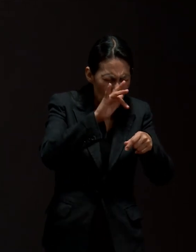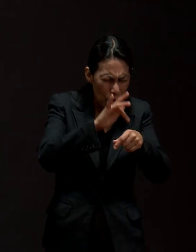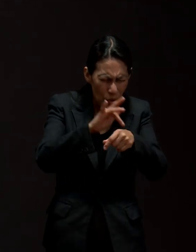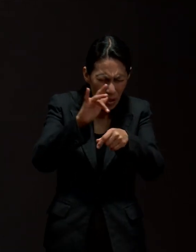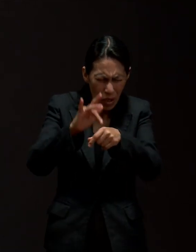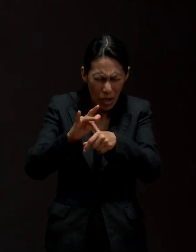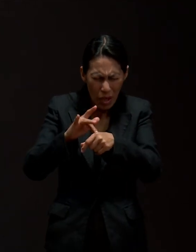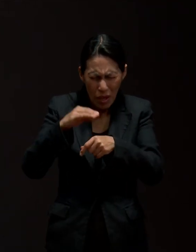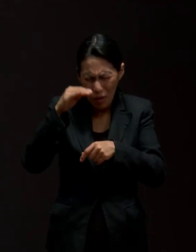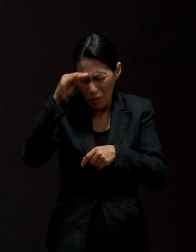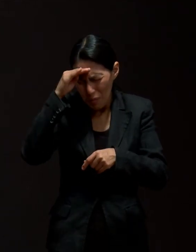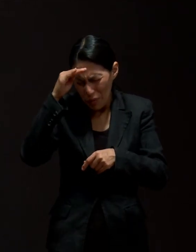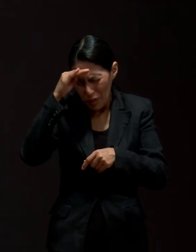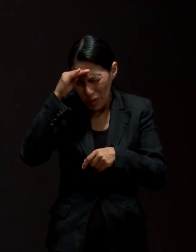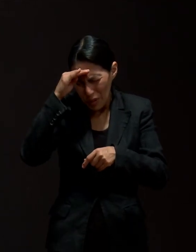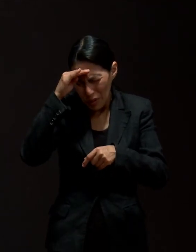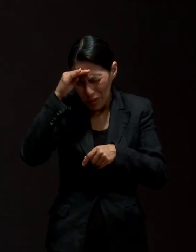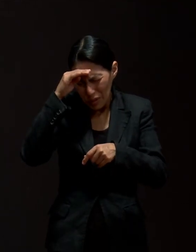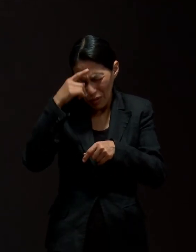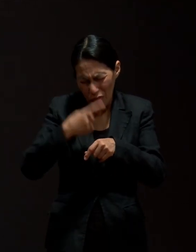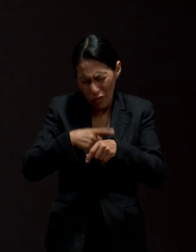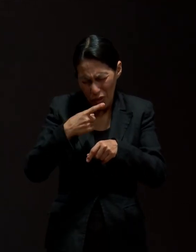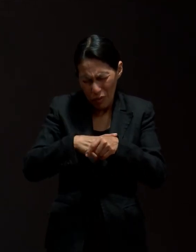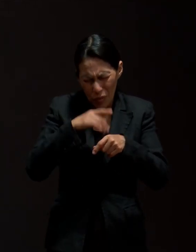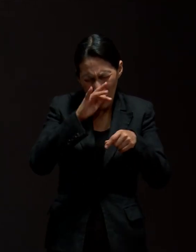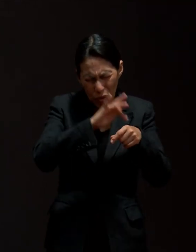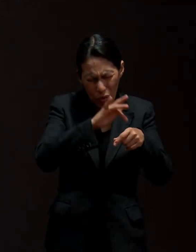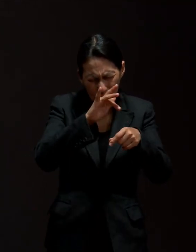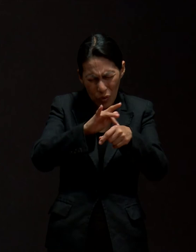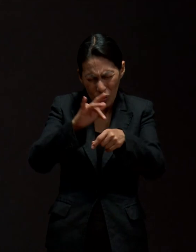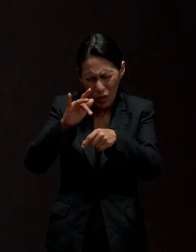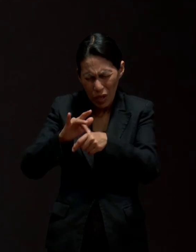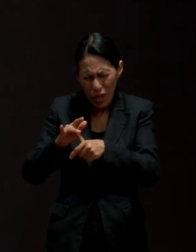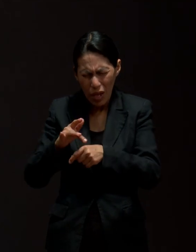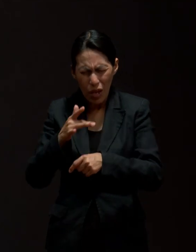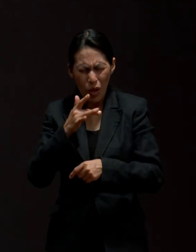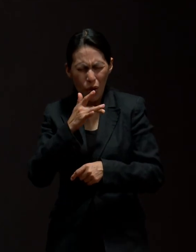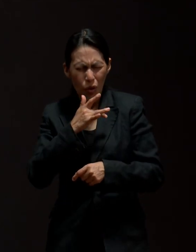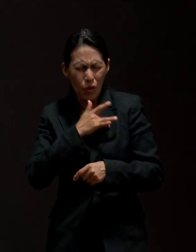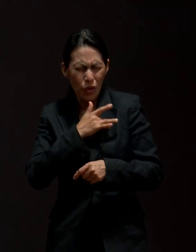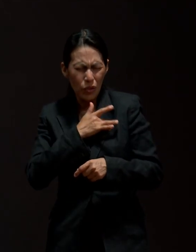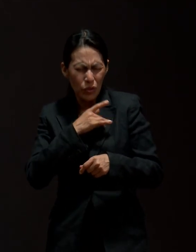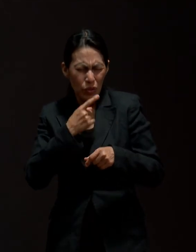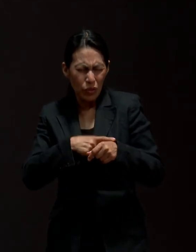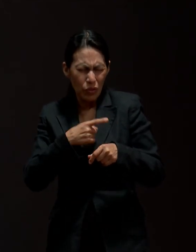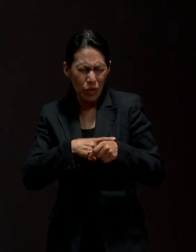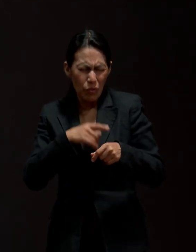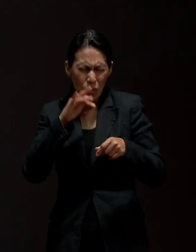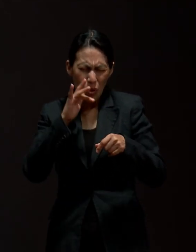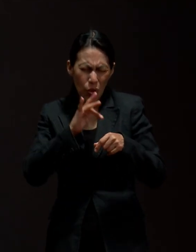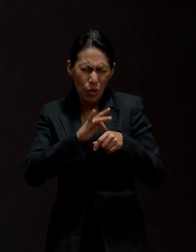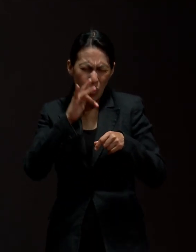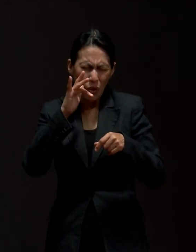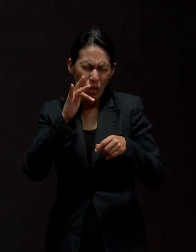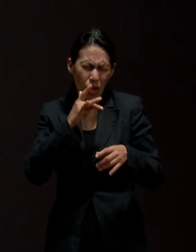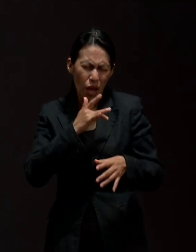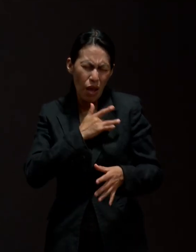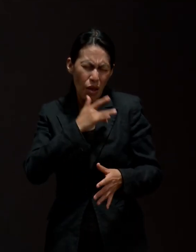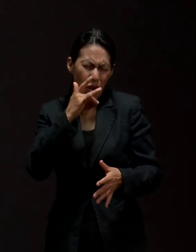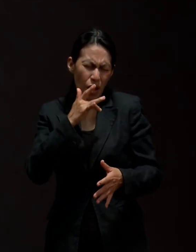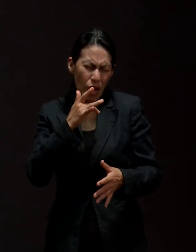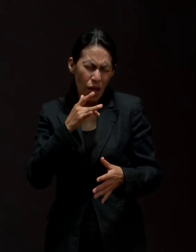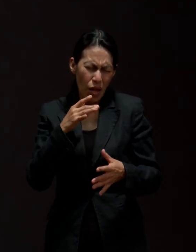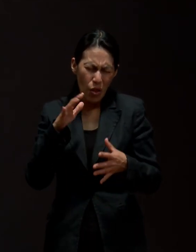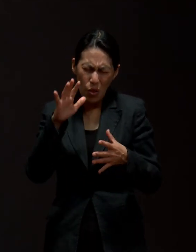mentes enfermas, tocar corazones enfermos, tocar conciencias